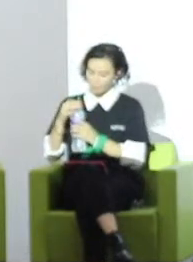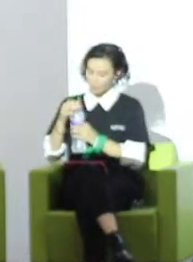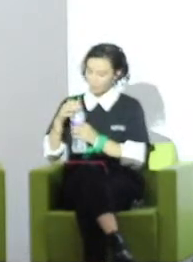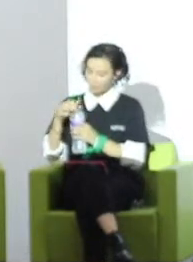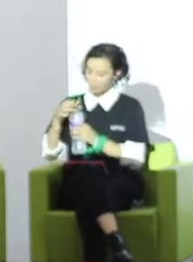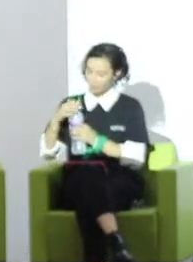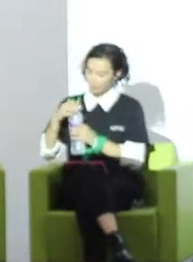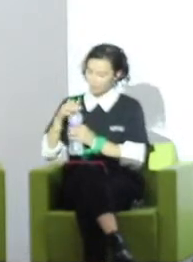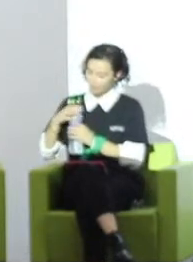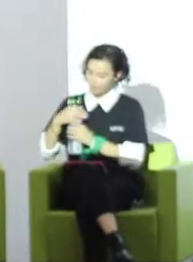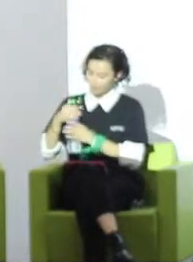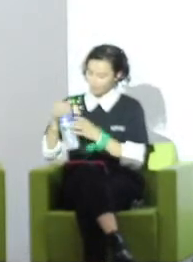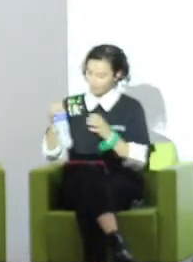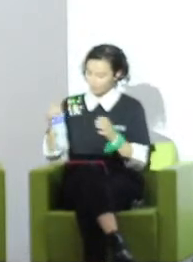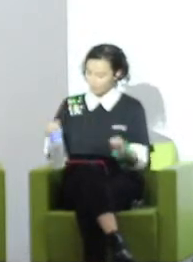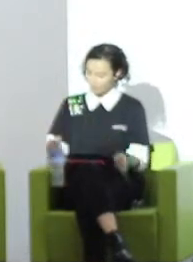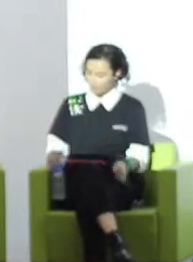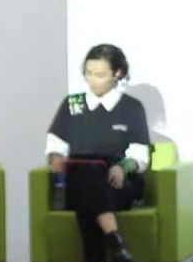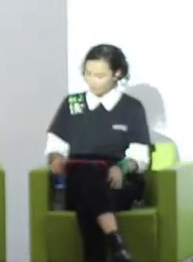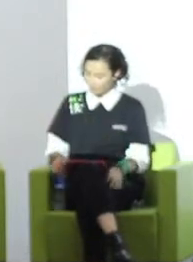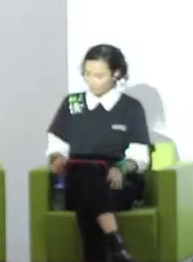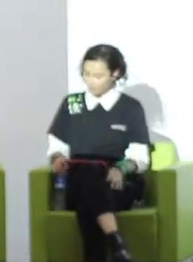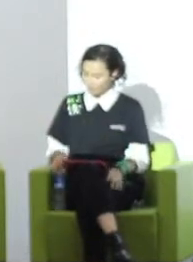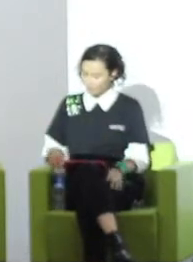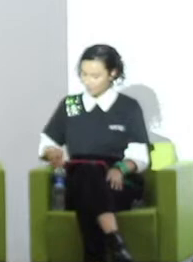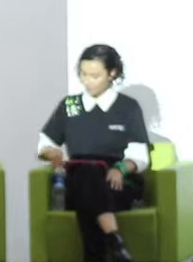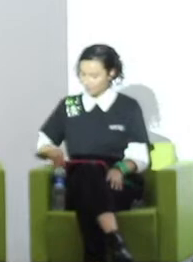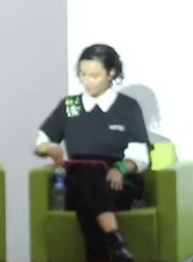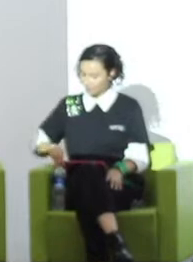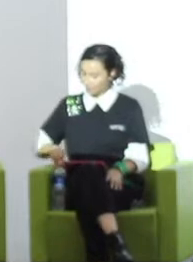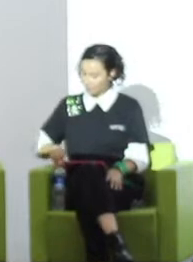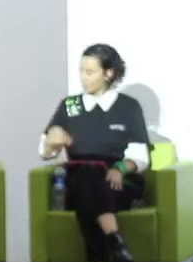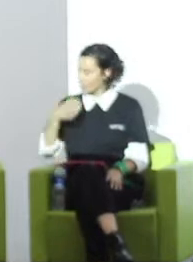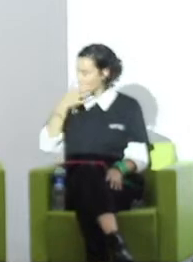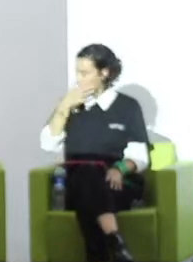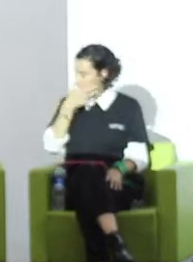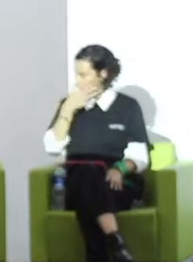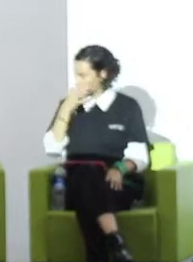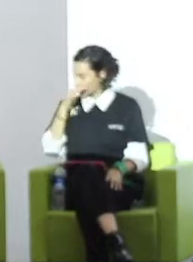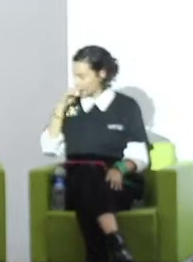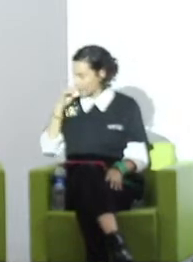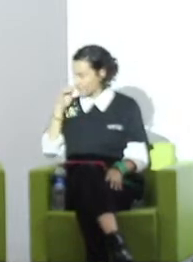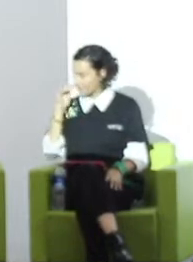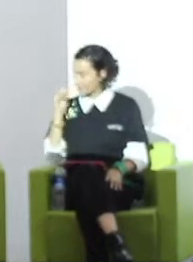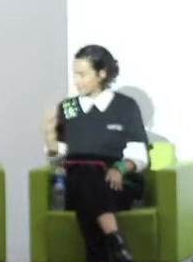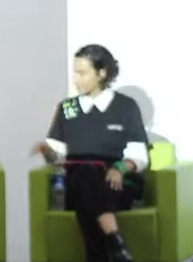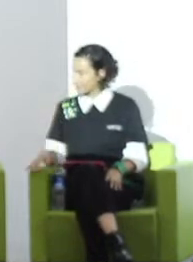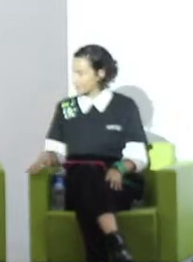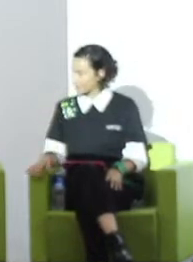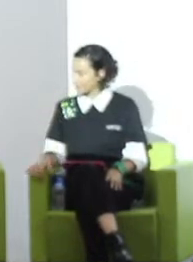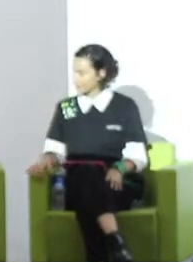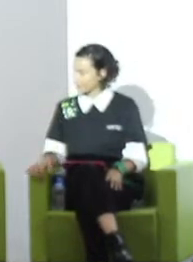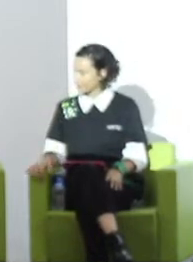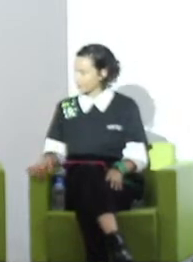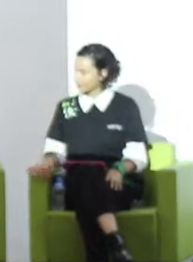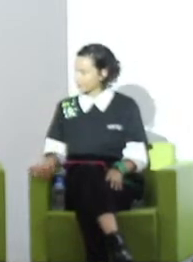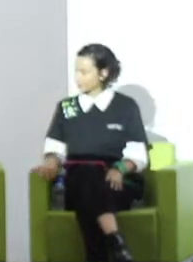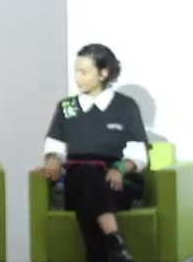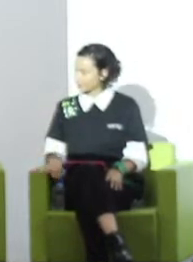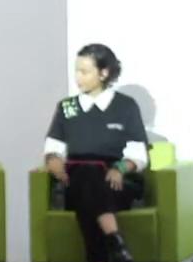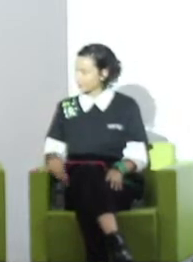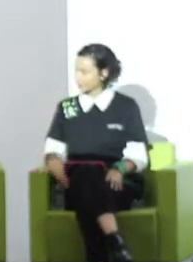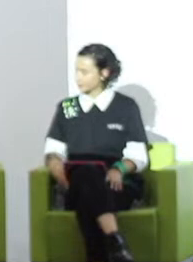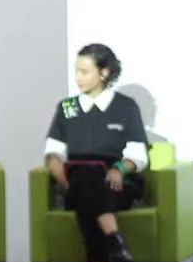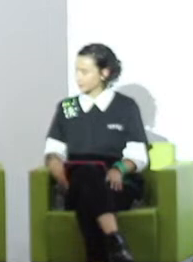tema del aborto desde distintas aristas que incluyen lo jurídico lo académico lo histórico lo